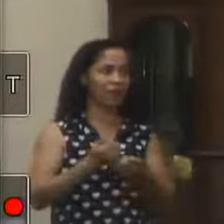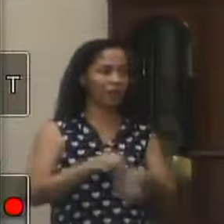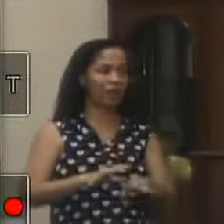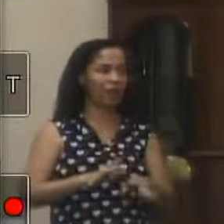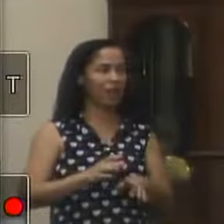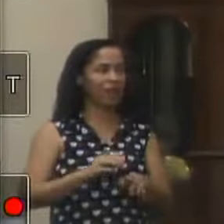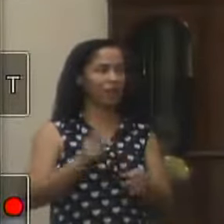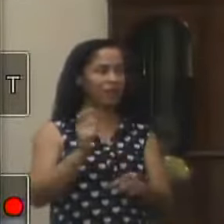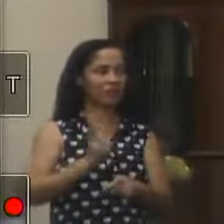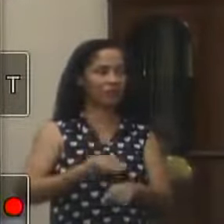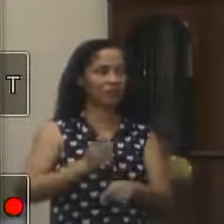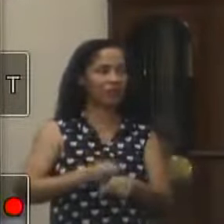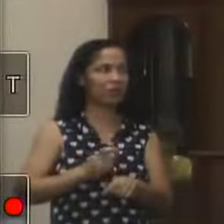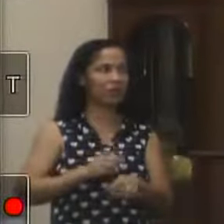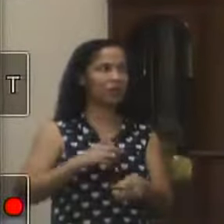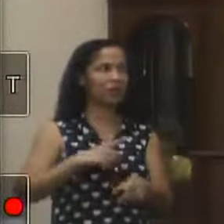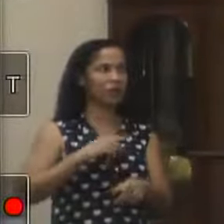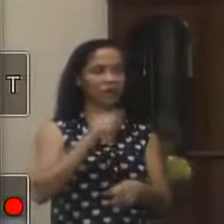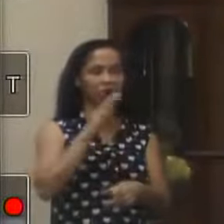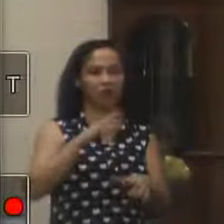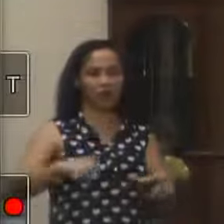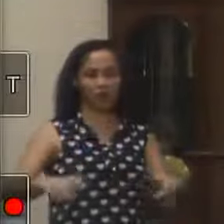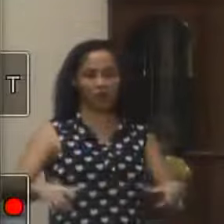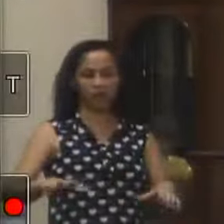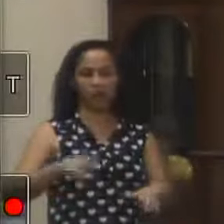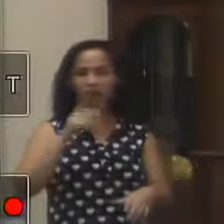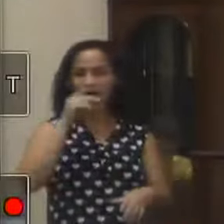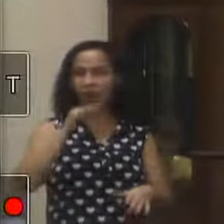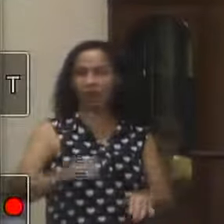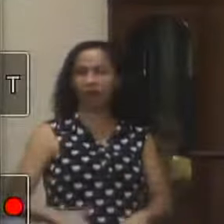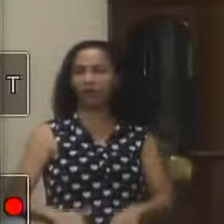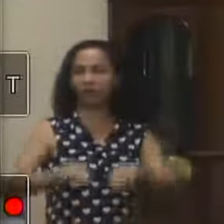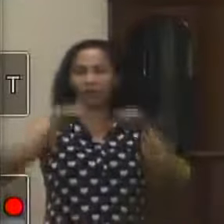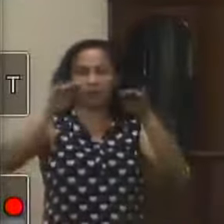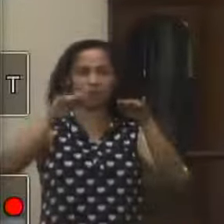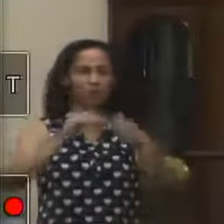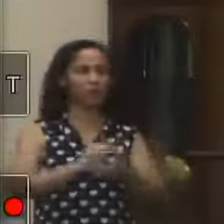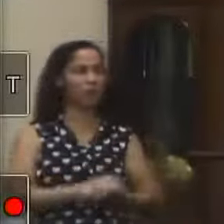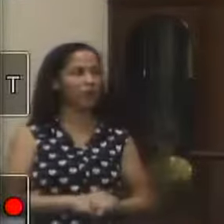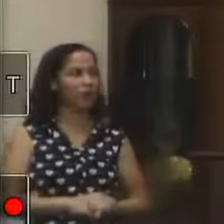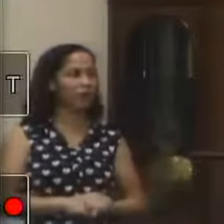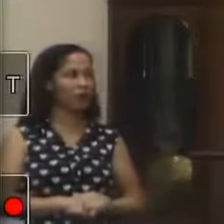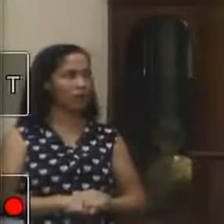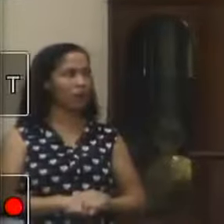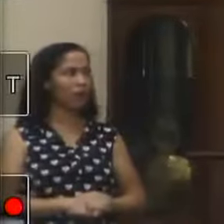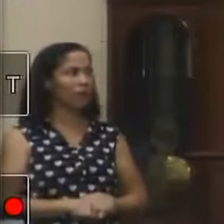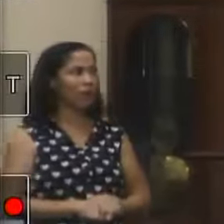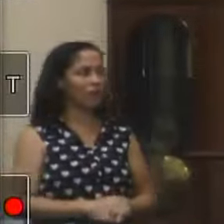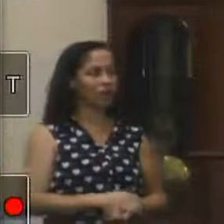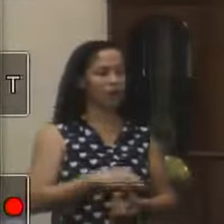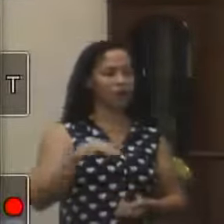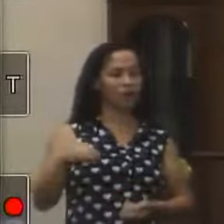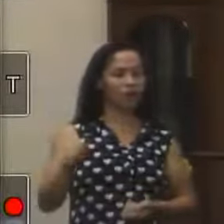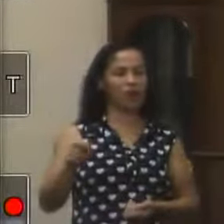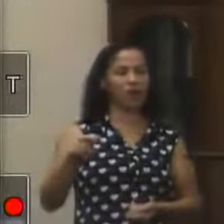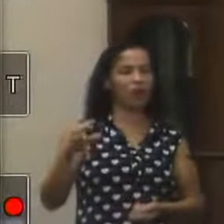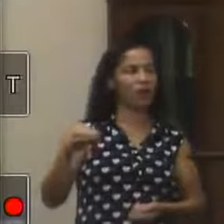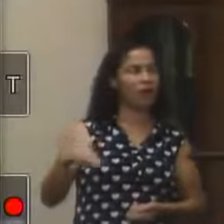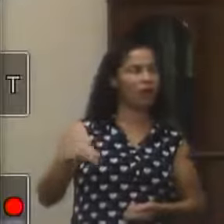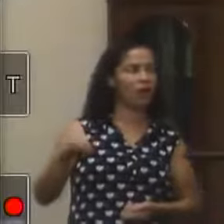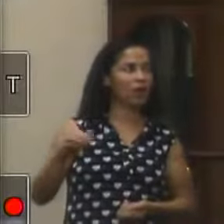ali, tem lugar ali que dá água mais de um metro de altura. Então, eu acredito que se a gente conseguir quebrar aquelas pedras, dar uma moaria para baixo ali,